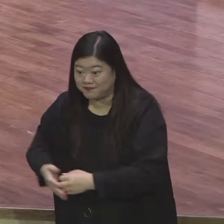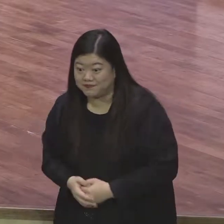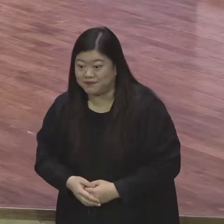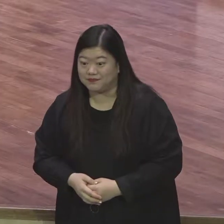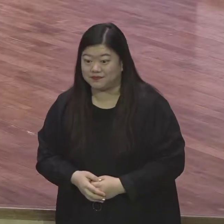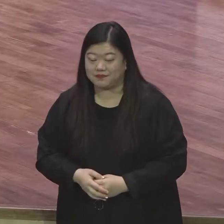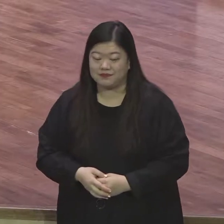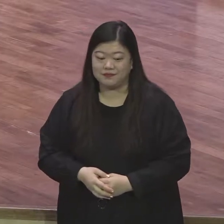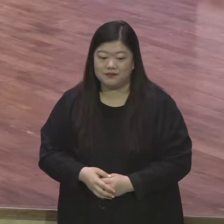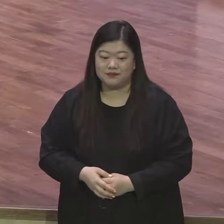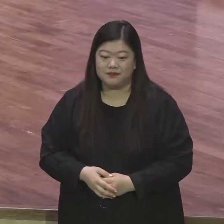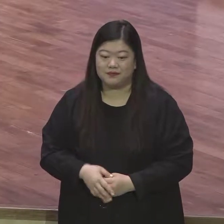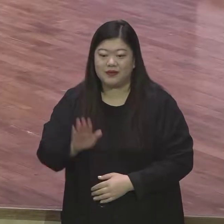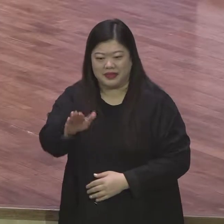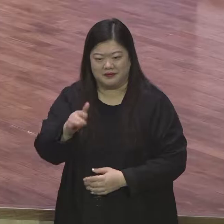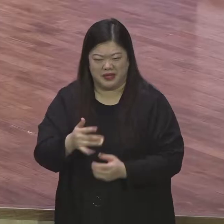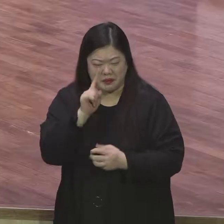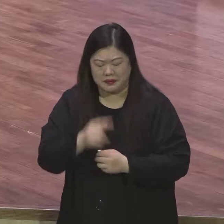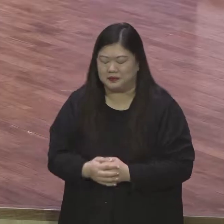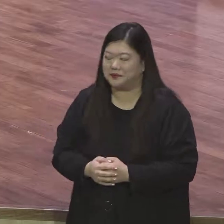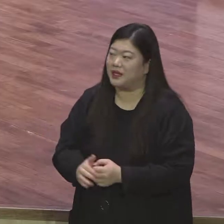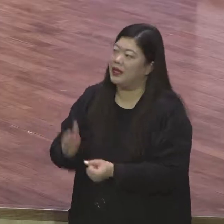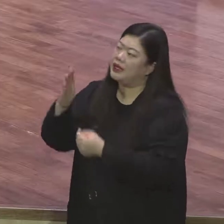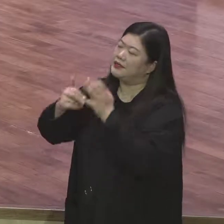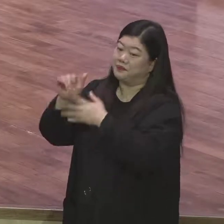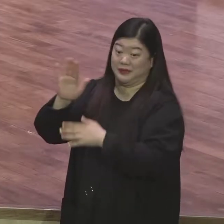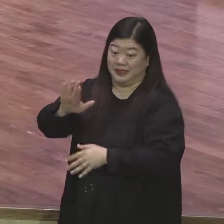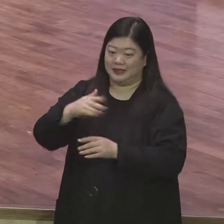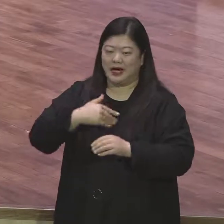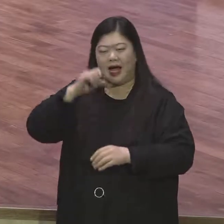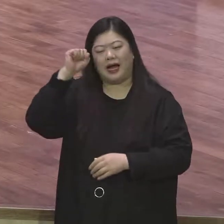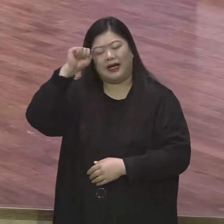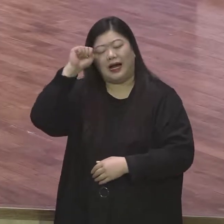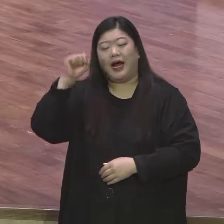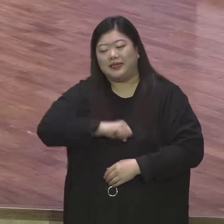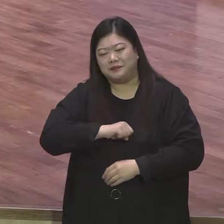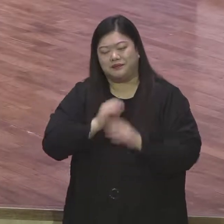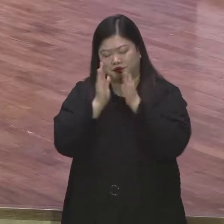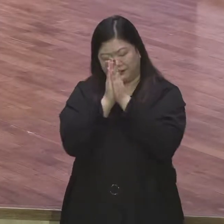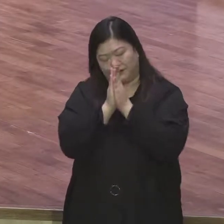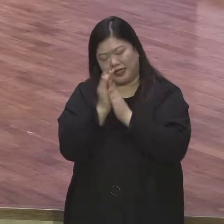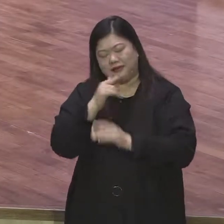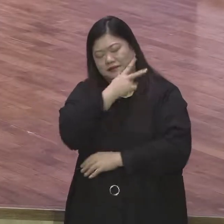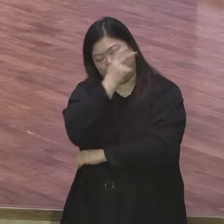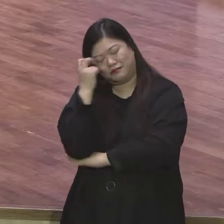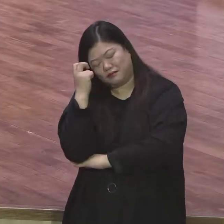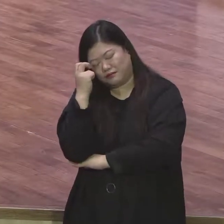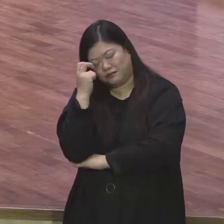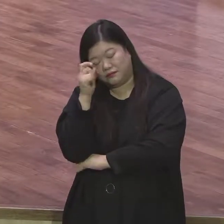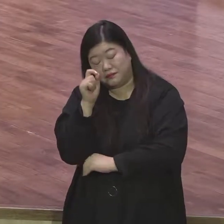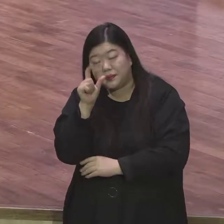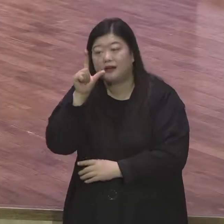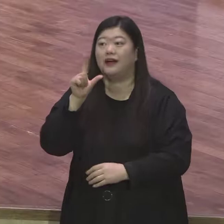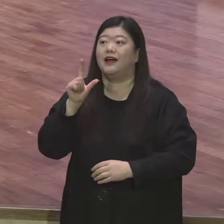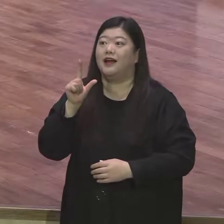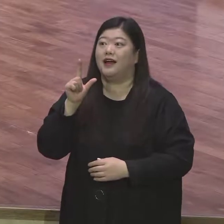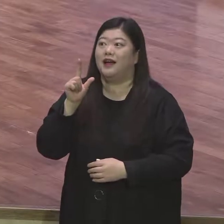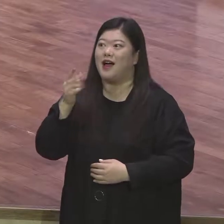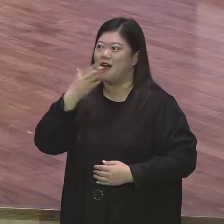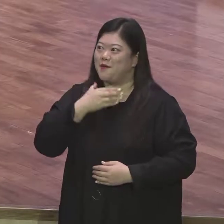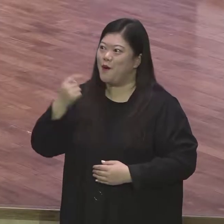하나님 정말 내가 아침에 눈을 뜨면 눈을 뜨게 되면 복음만이 내 삶의